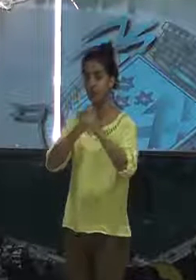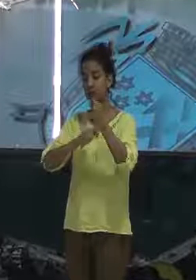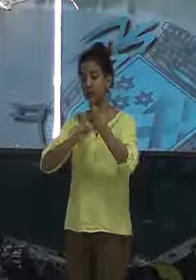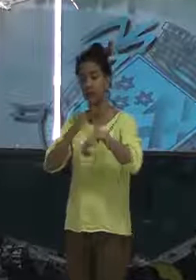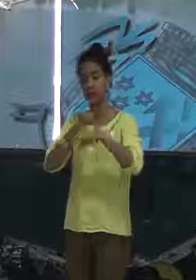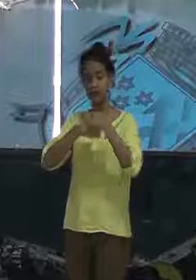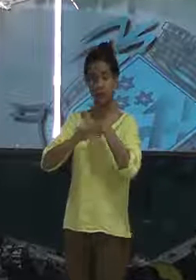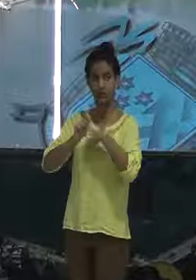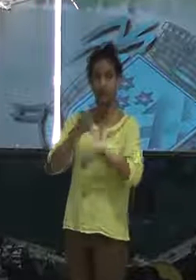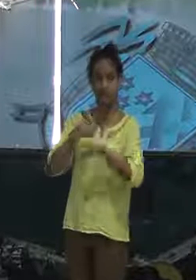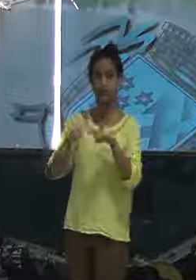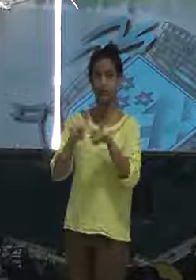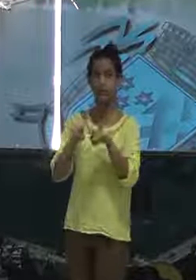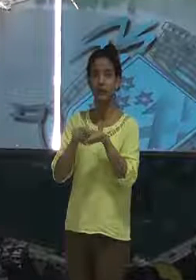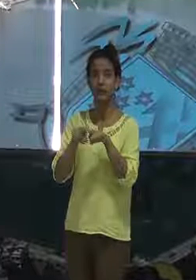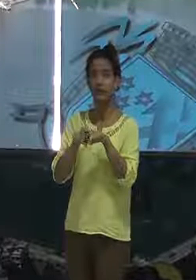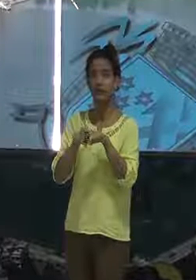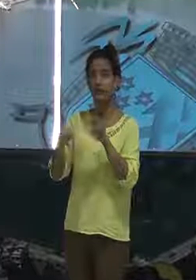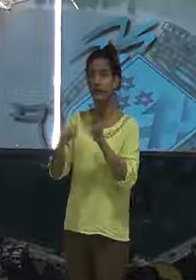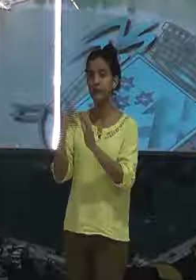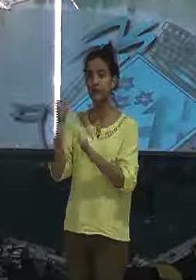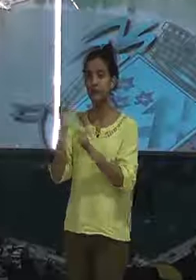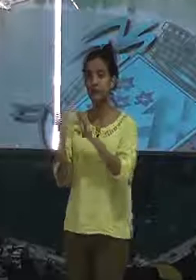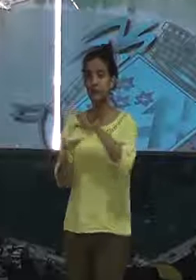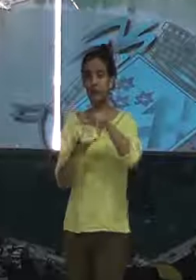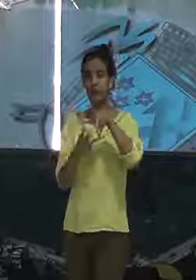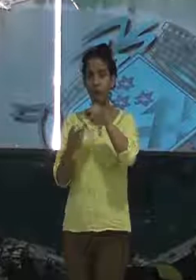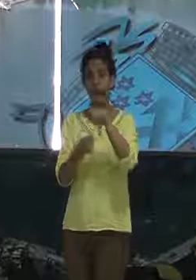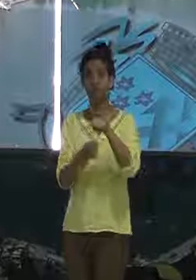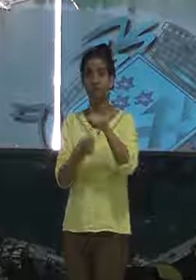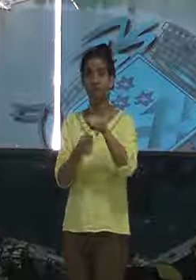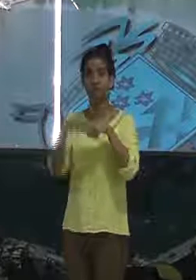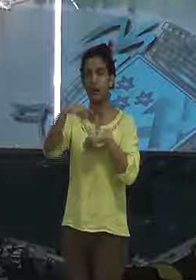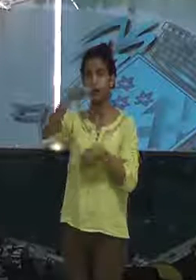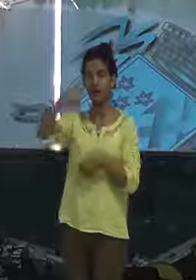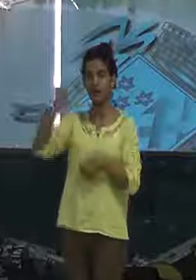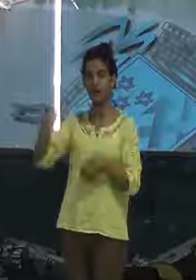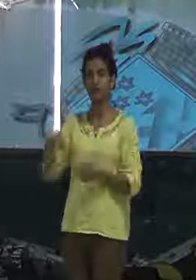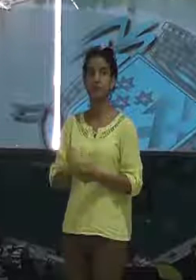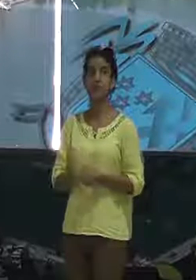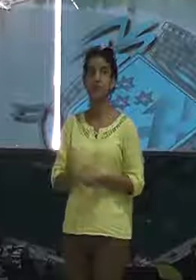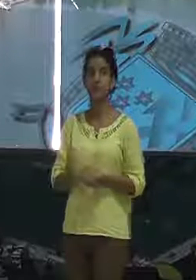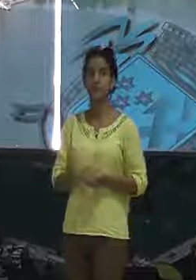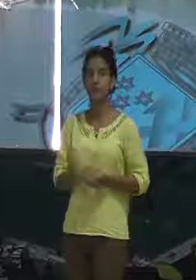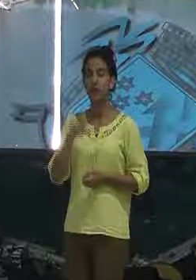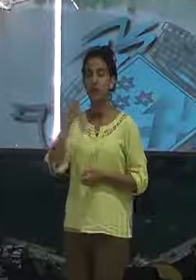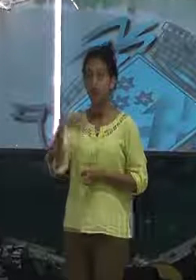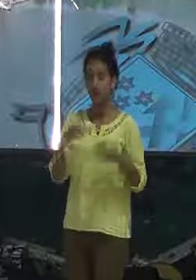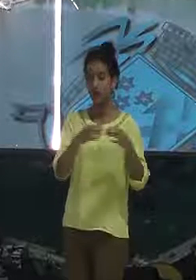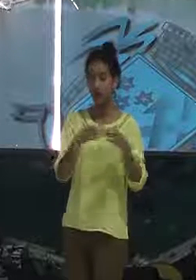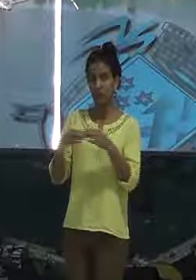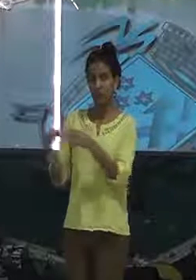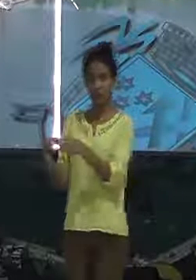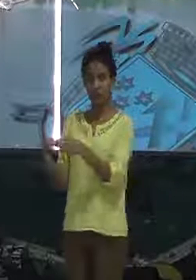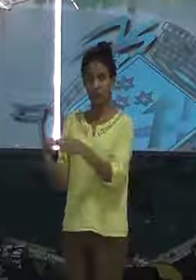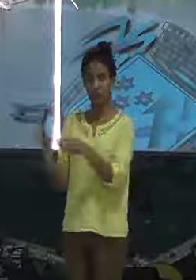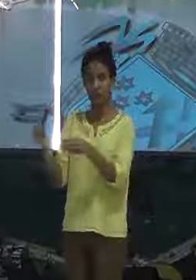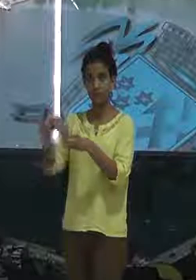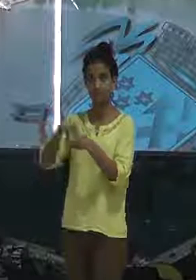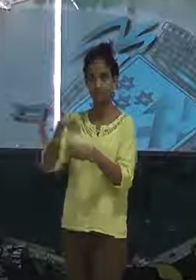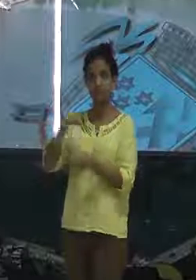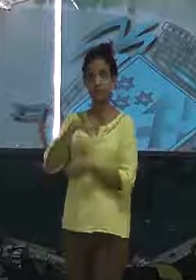comissões municipais de Geografia e Estatística. Essas comissões são compostas, além de representantes